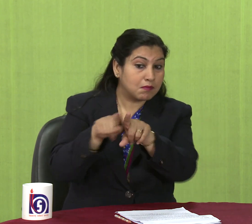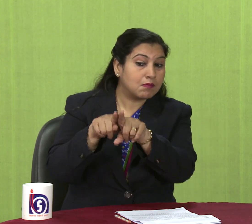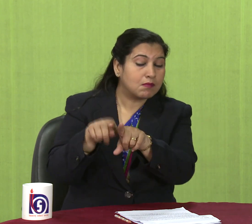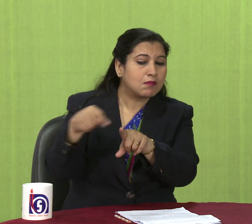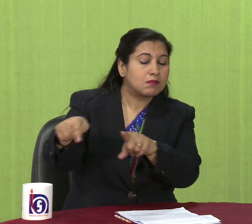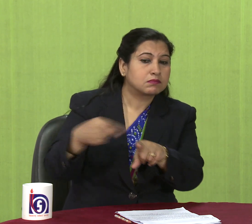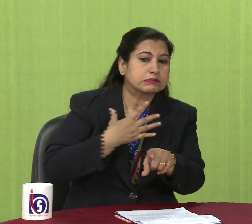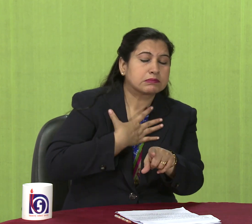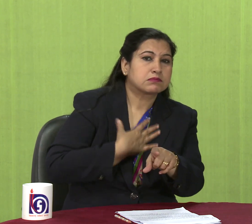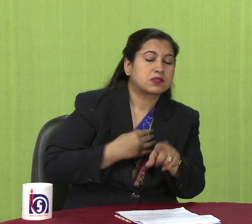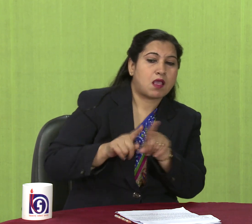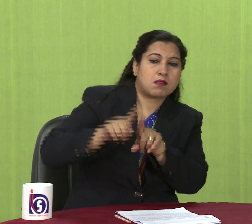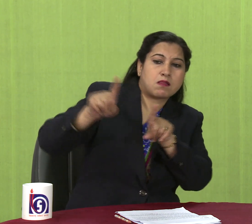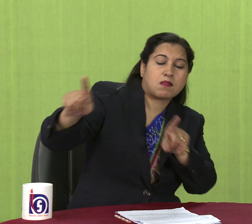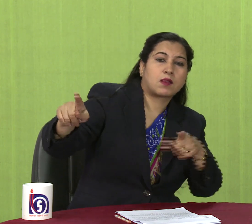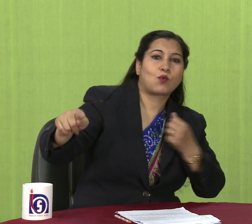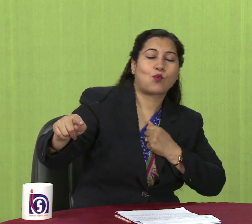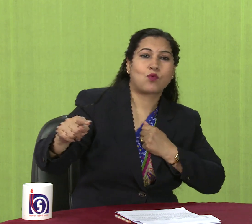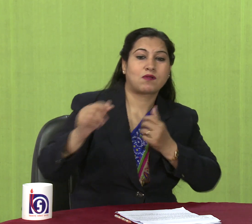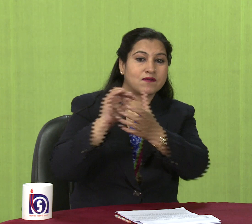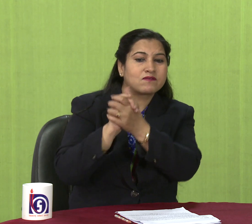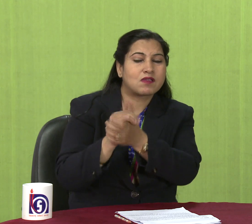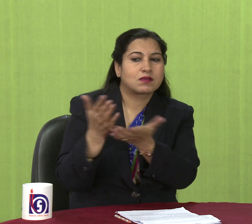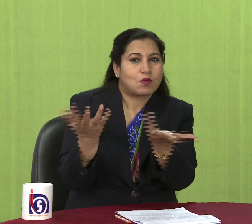अपने सखी या सखा से